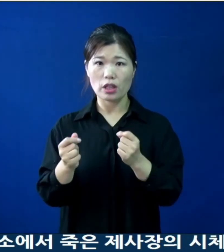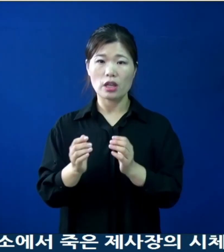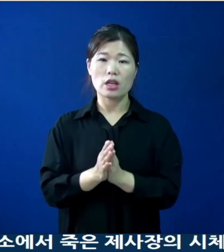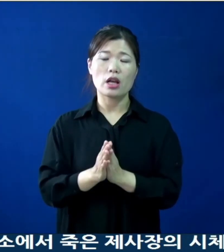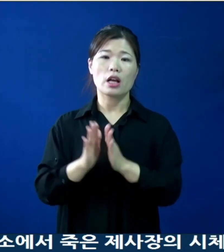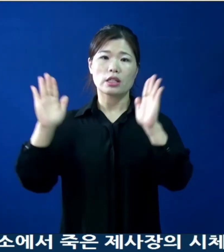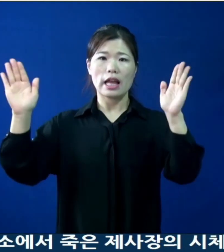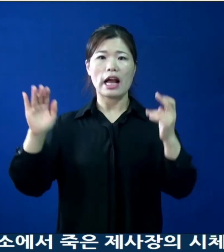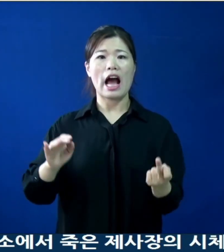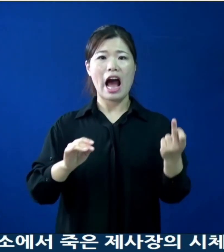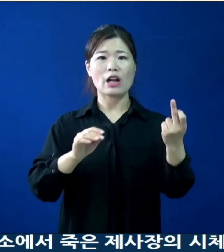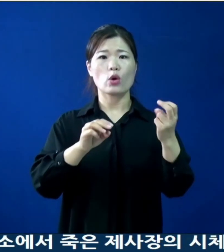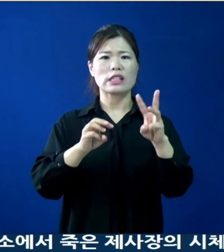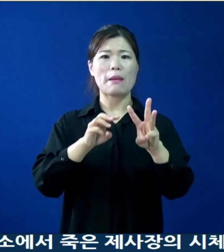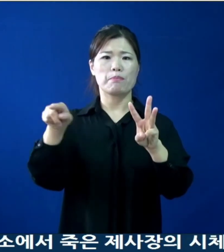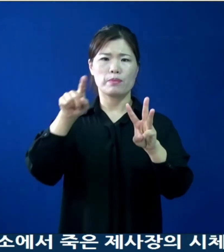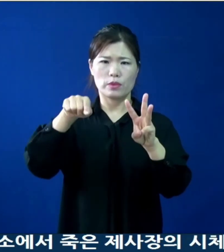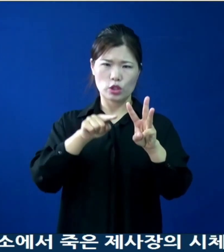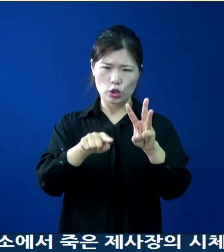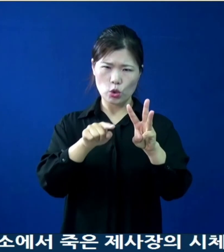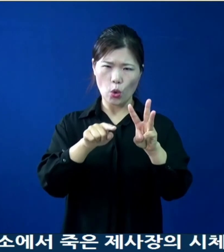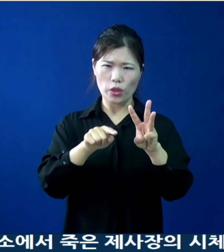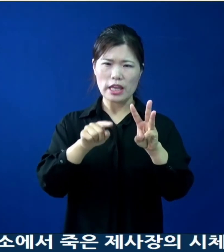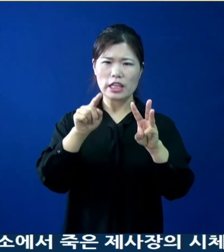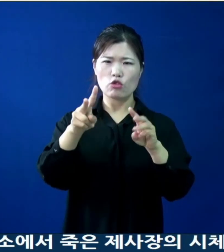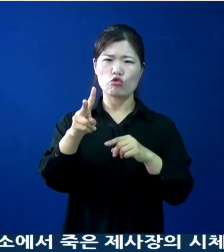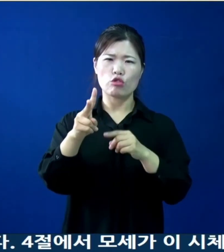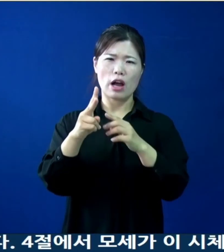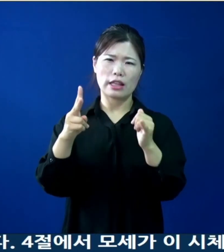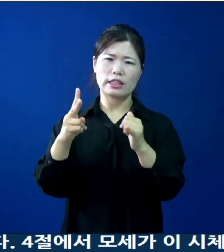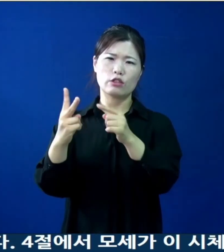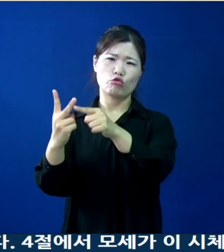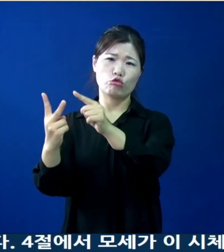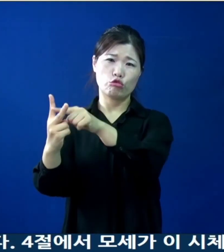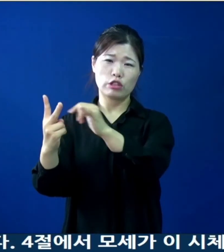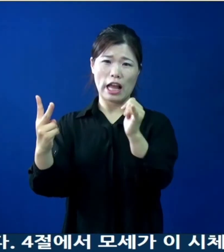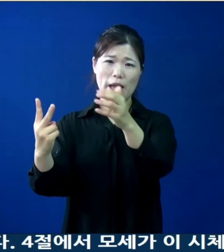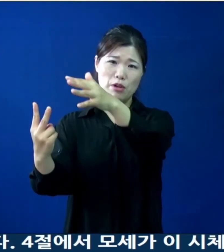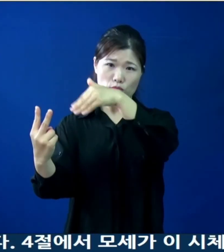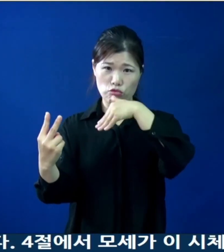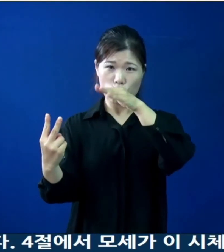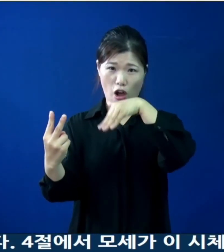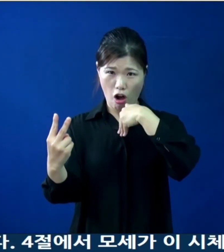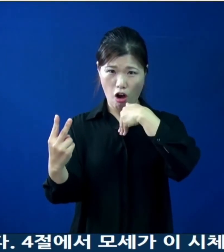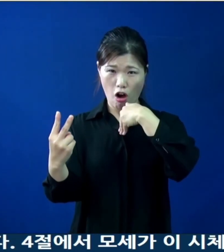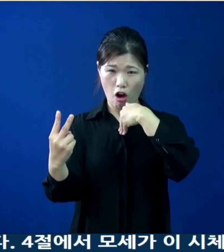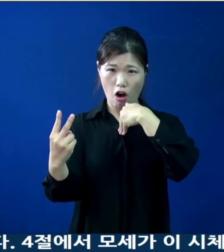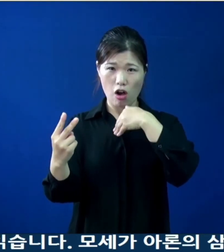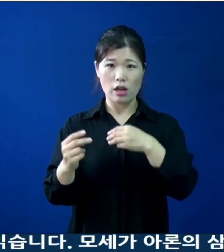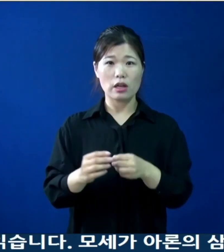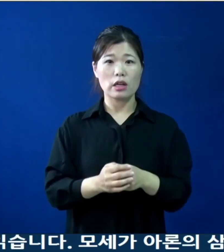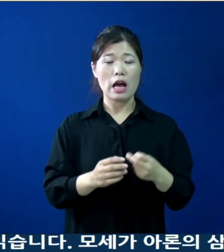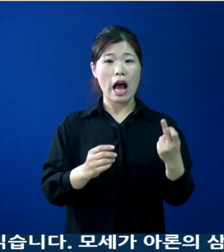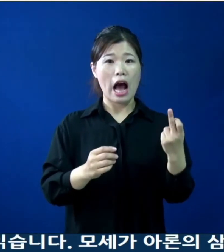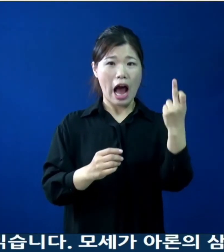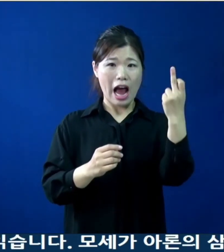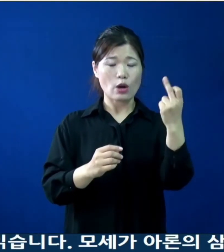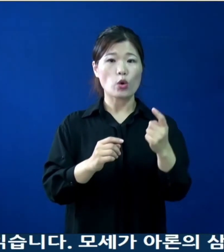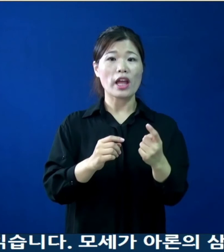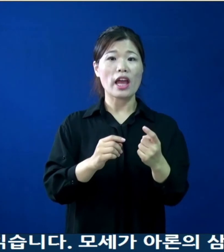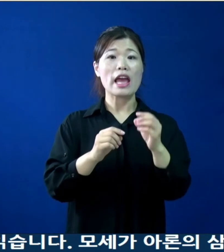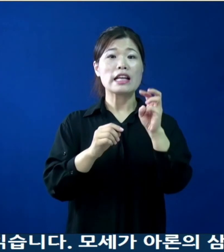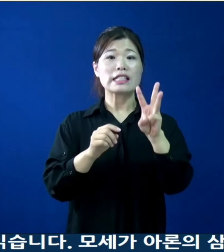삼촌 우스엘의 아들 미사엘과 엘사반을 불러, 거기까지. 아론의 삼촌의 아들이면